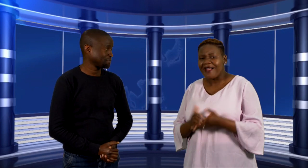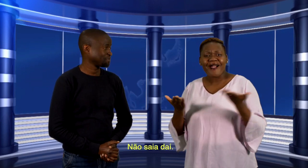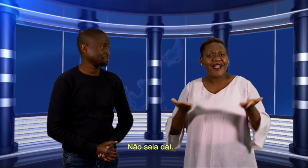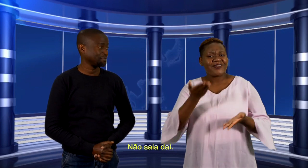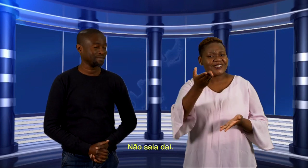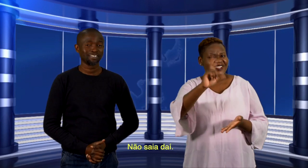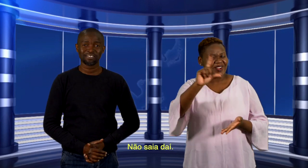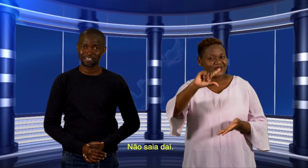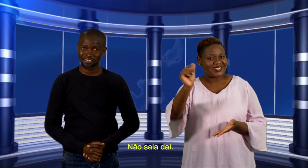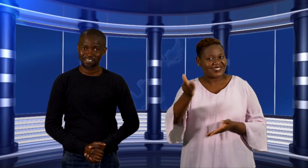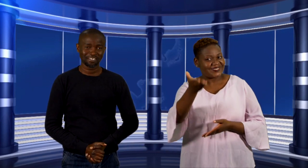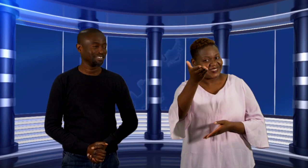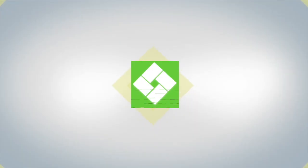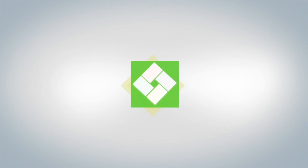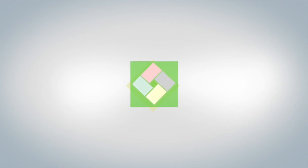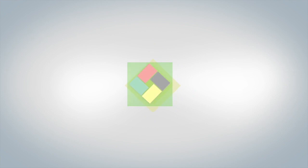Não saia daí!